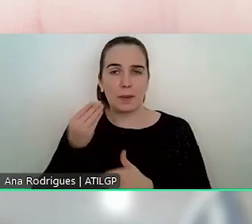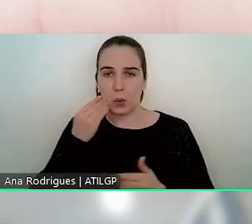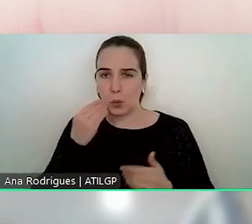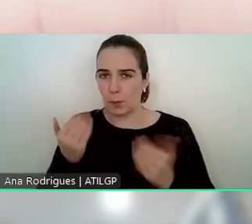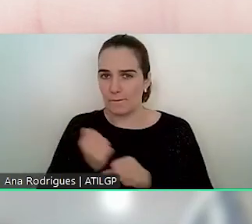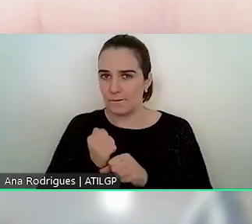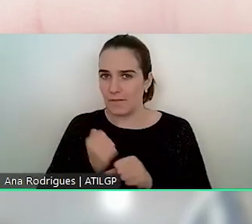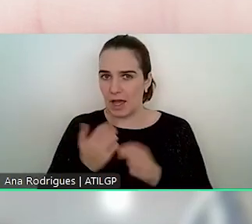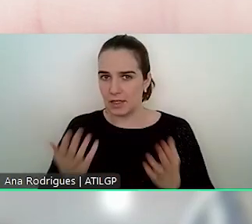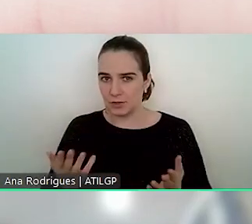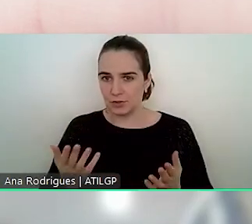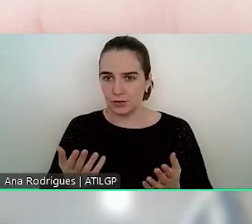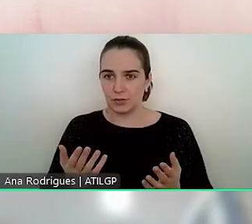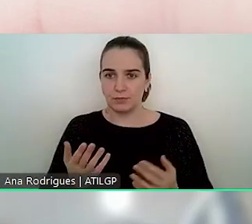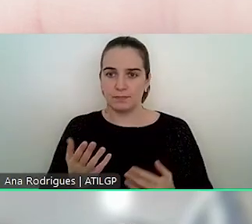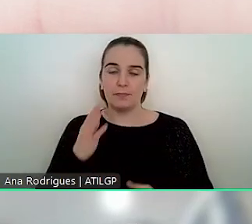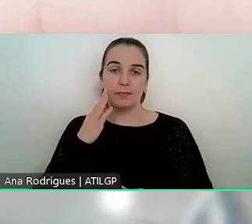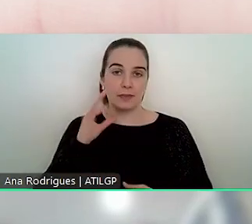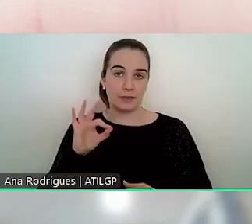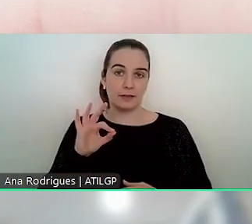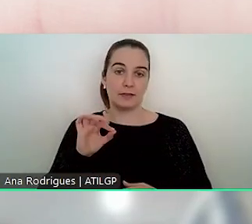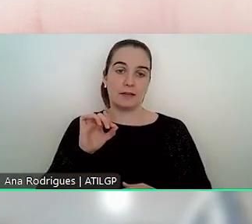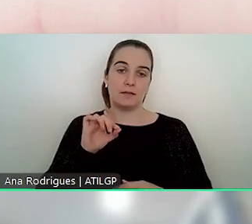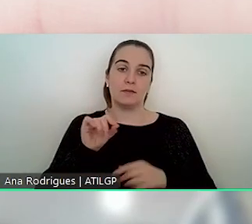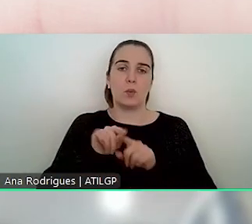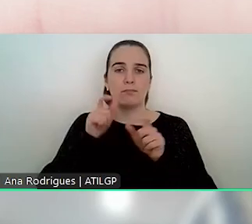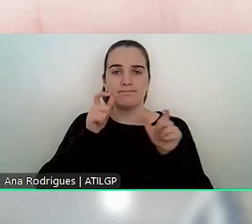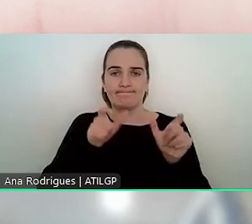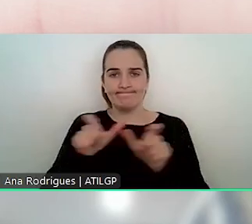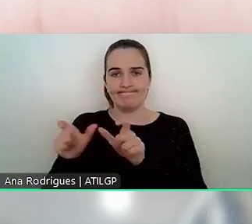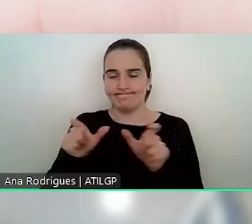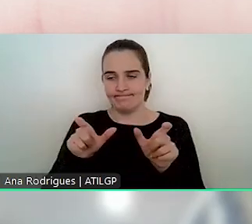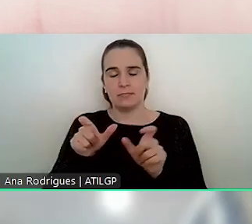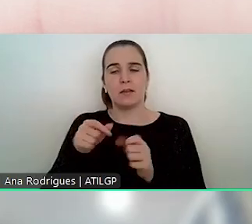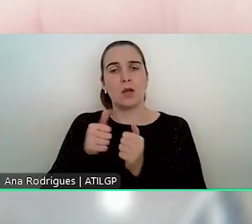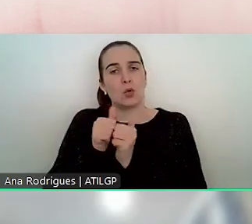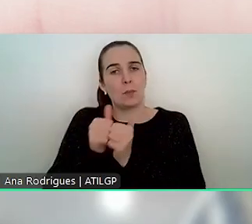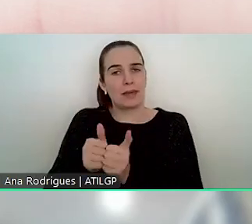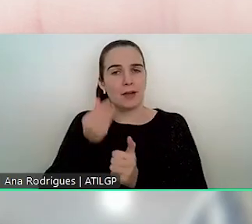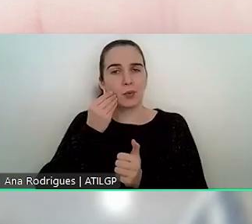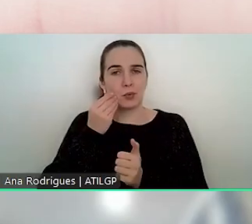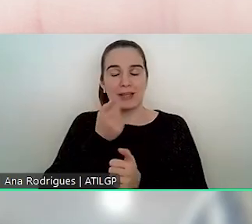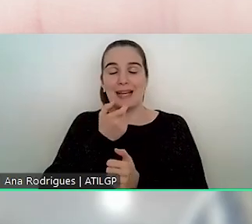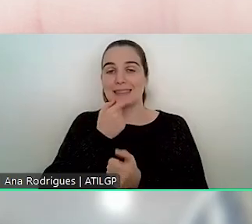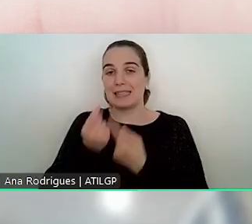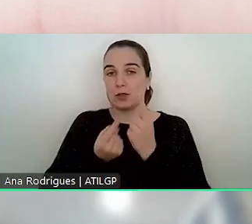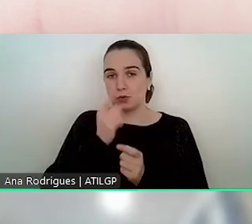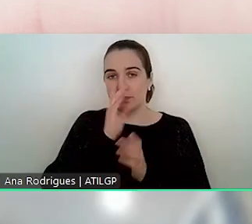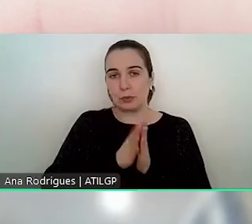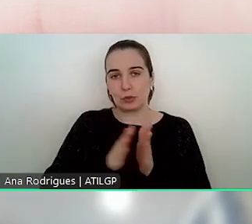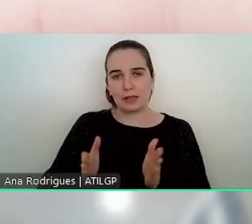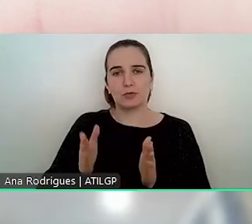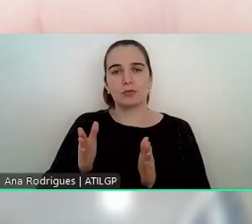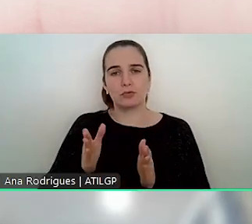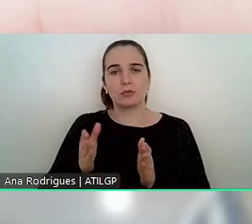maneira depois para a sua monitorização, tem a ver com processos que são de natureza colaborativa e, portanto, de